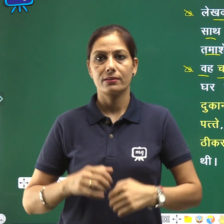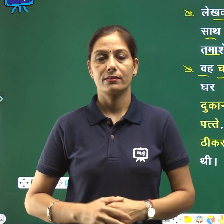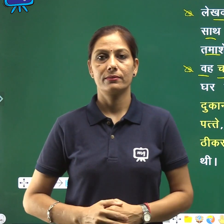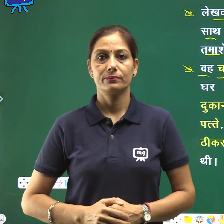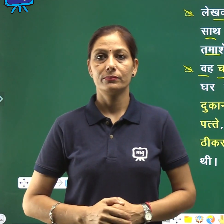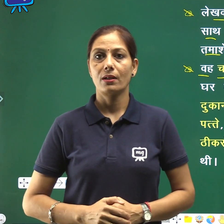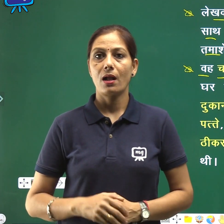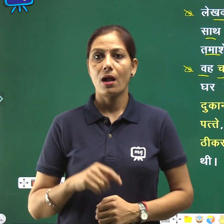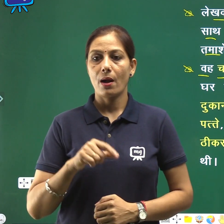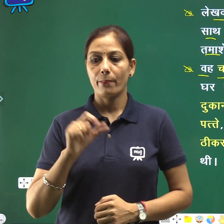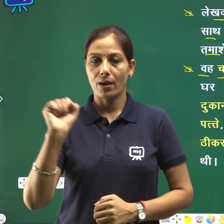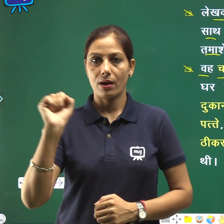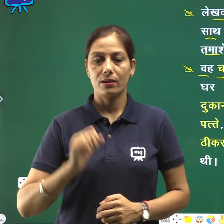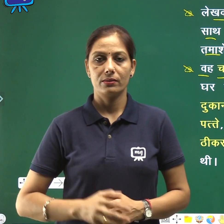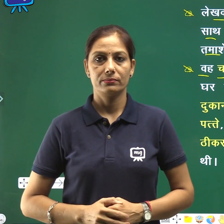अपना